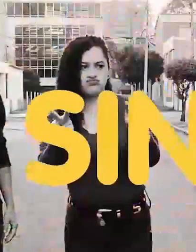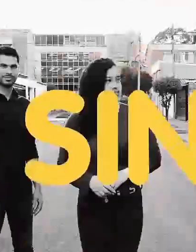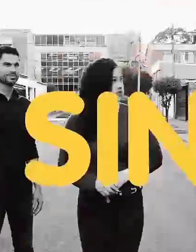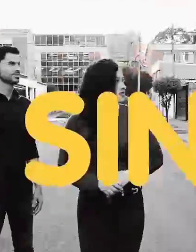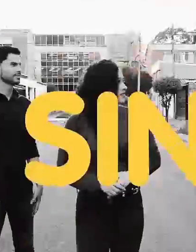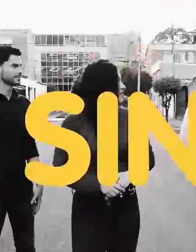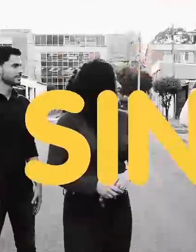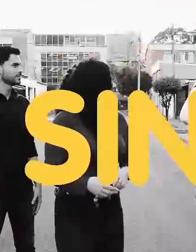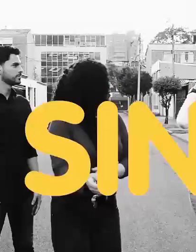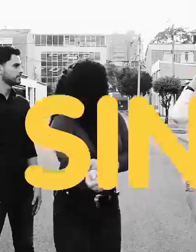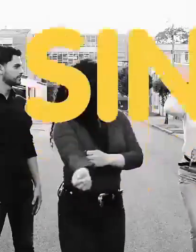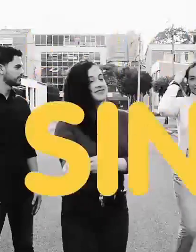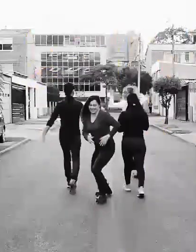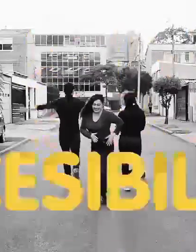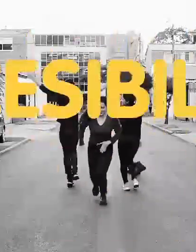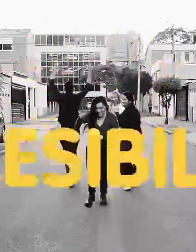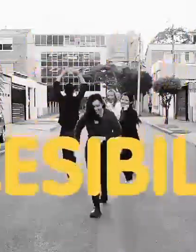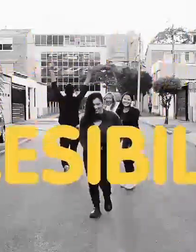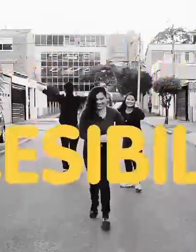Sin